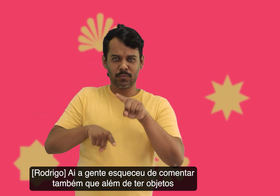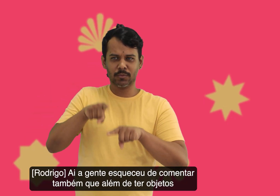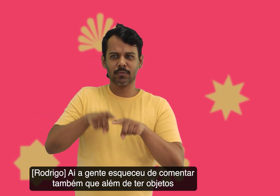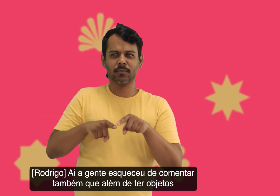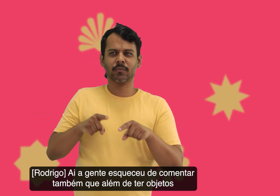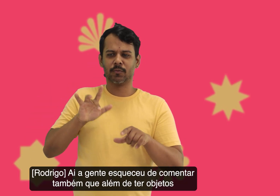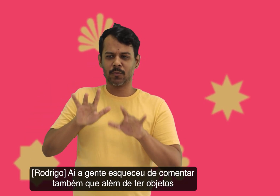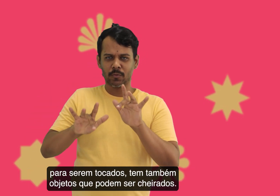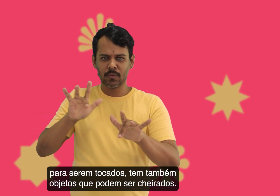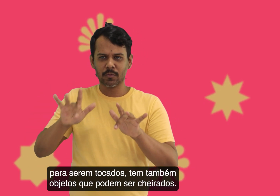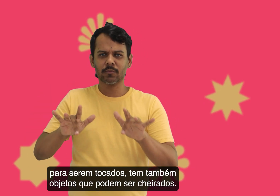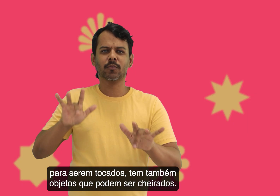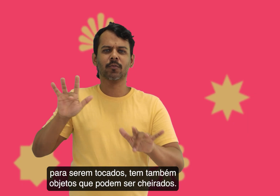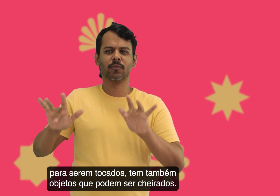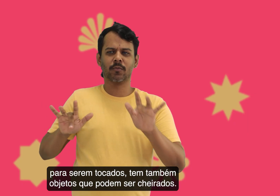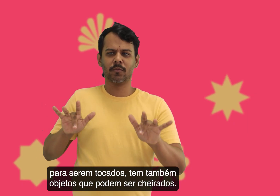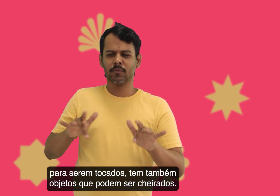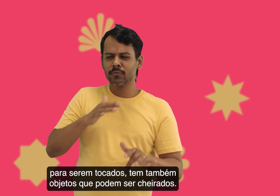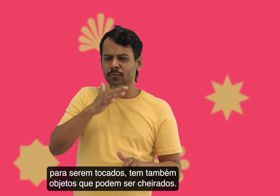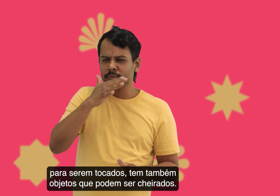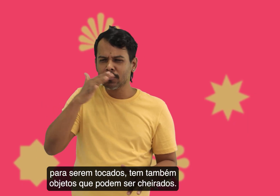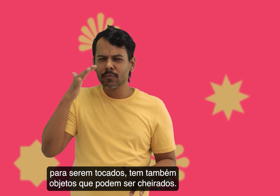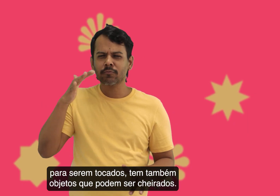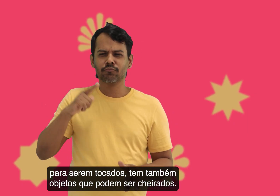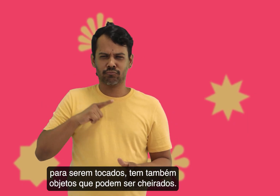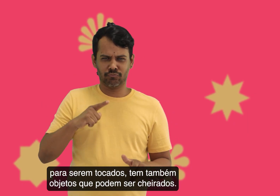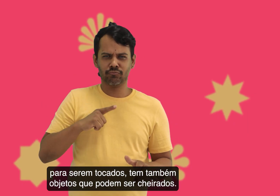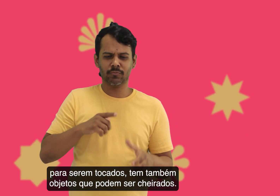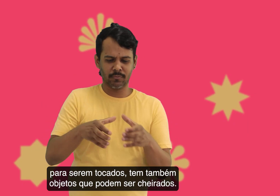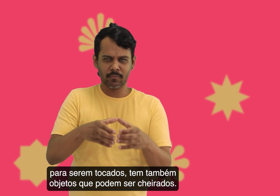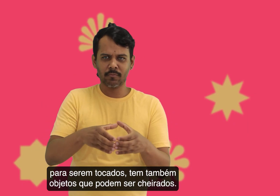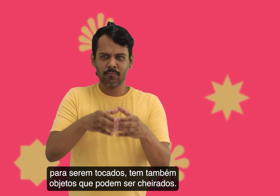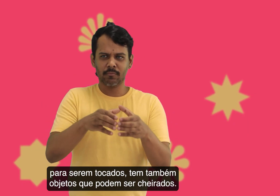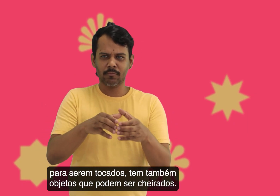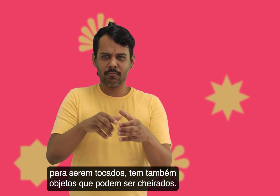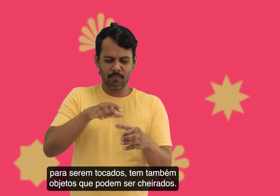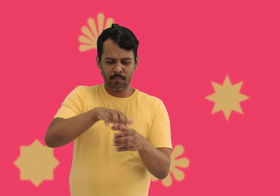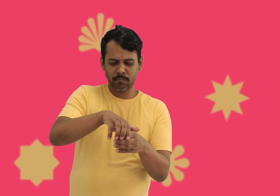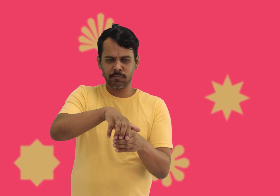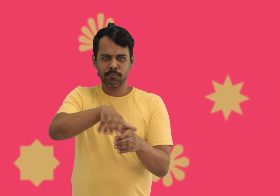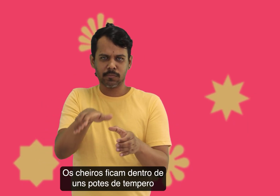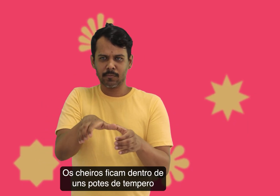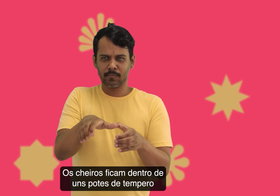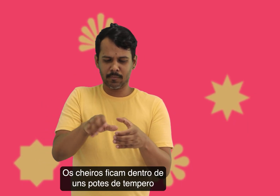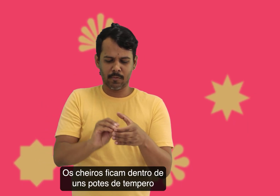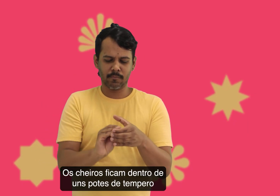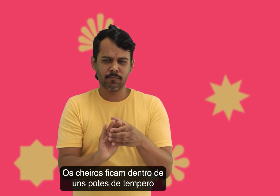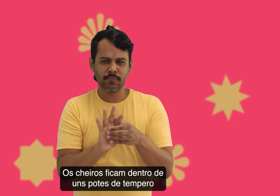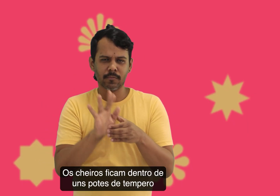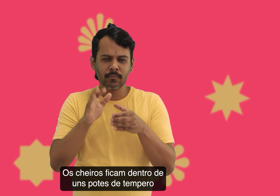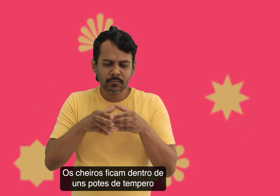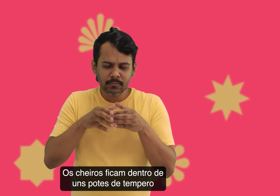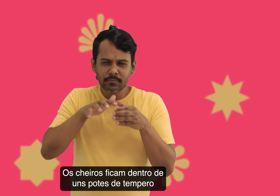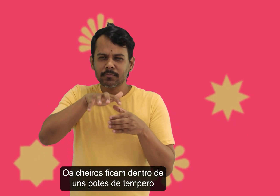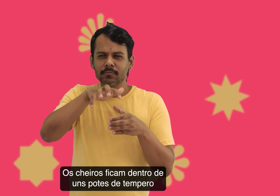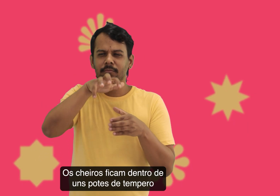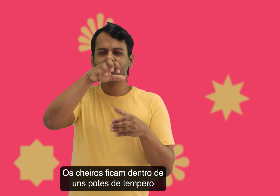que, além de ter objetos para serem tocados, tem também objetos que podem ser cheirados. Os cheiros ficam dentro de uns potes